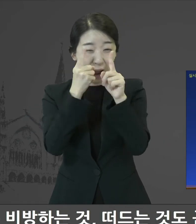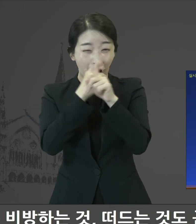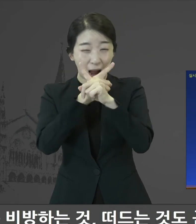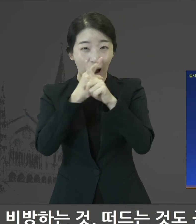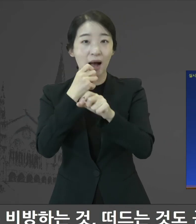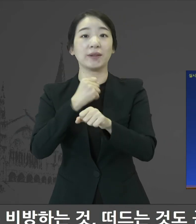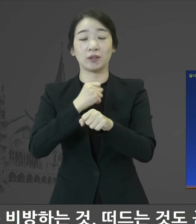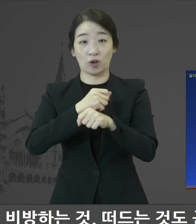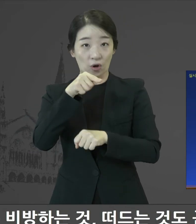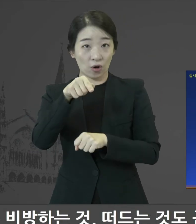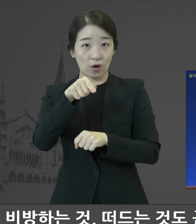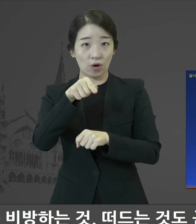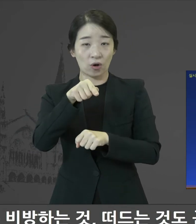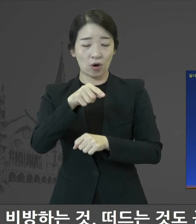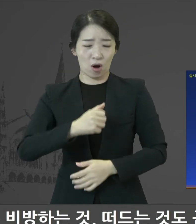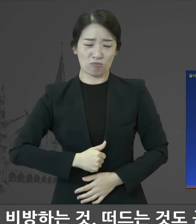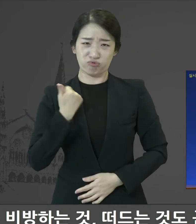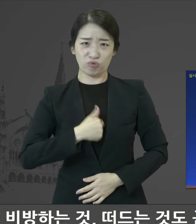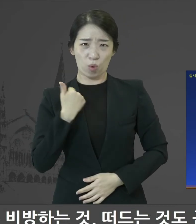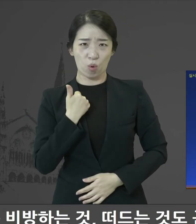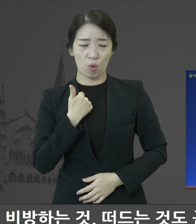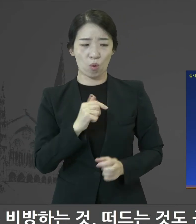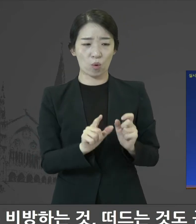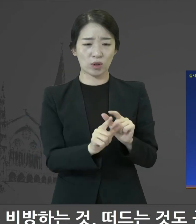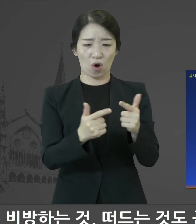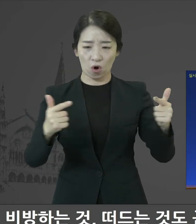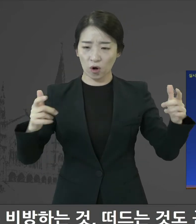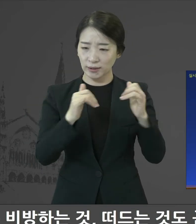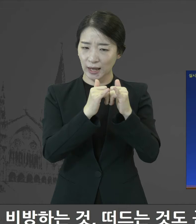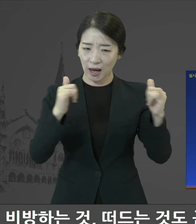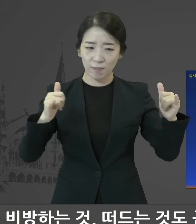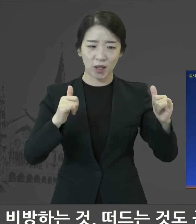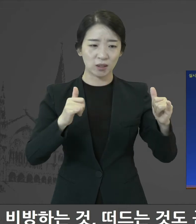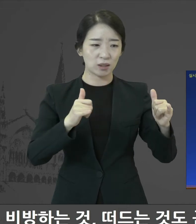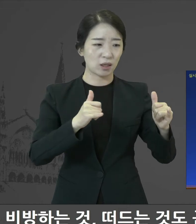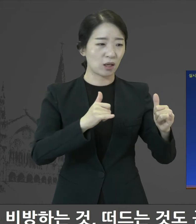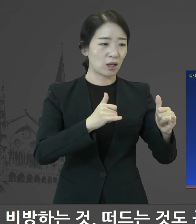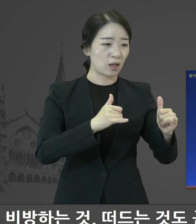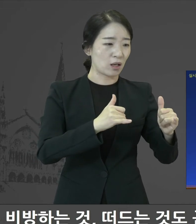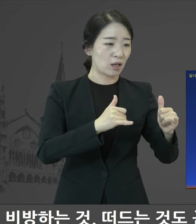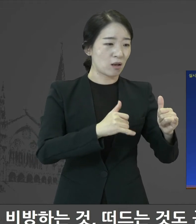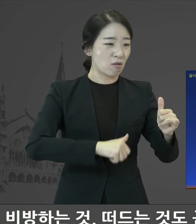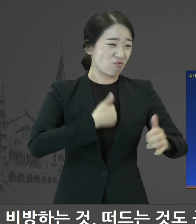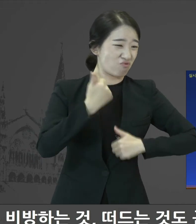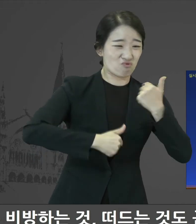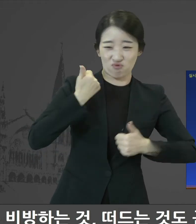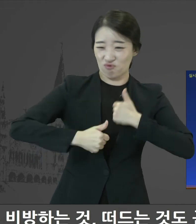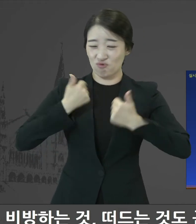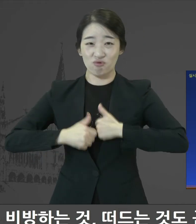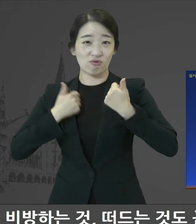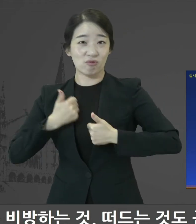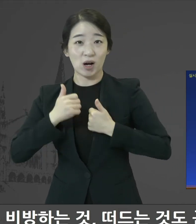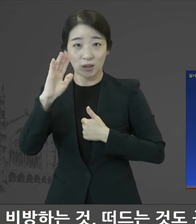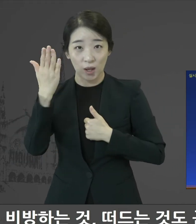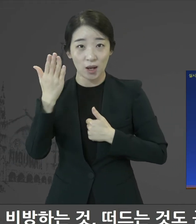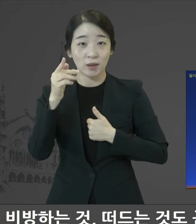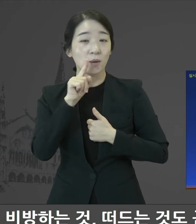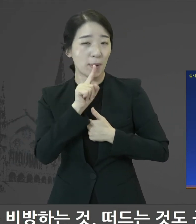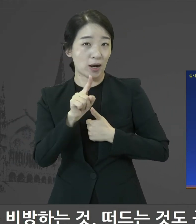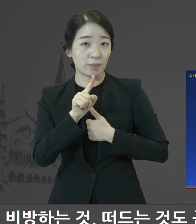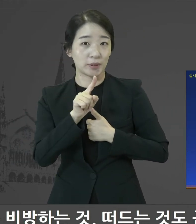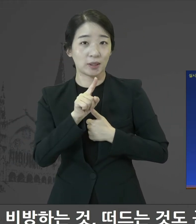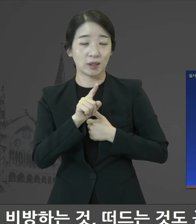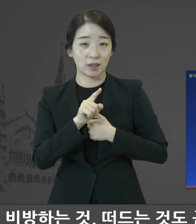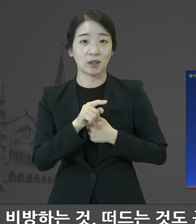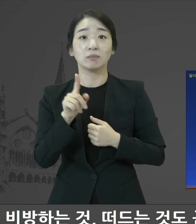이 분노가 여러 사람 공동체 안에서 막 여기저기에서 집단적으로 일어나는 상태를 떠드는 것이라고